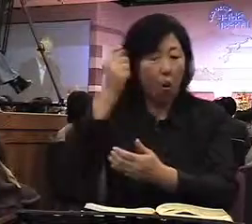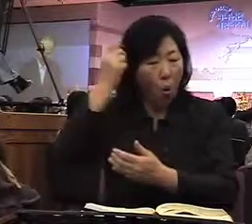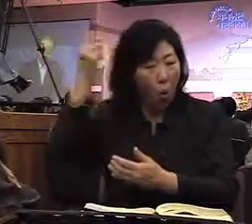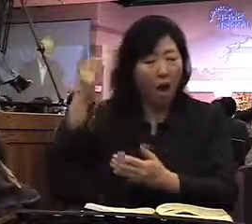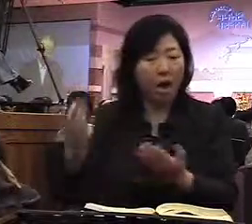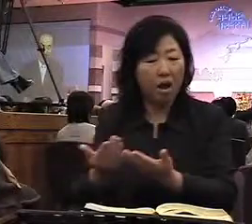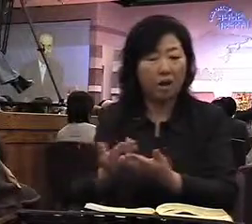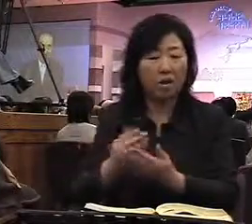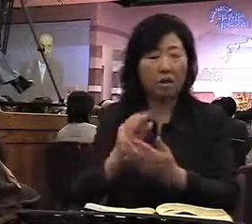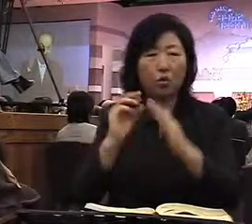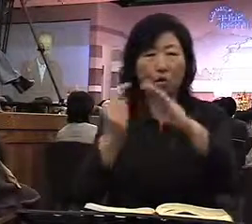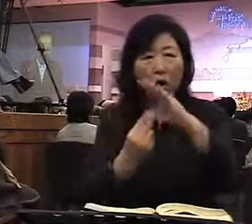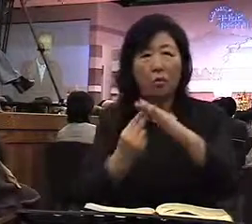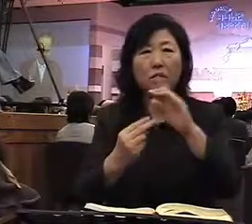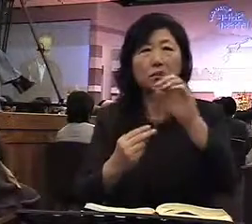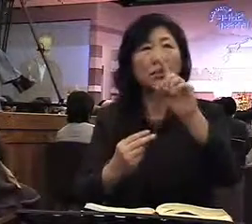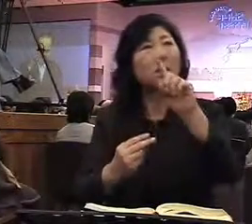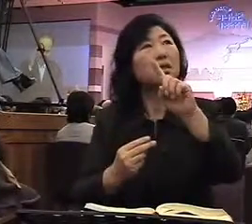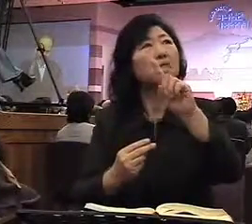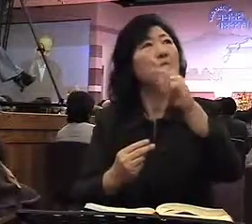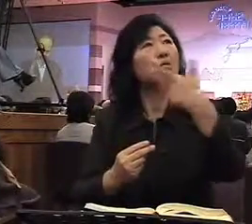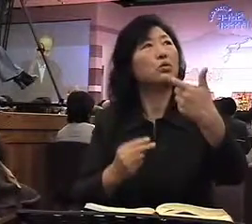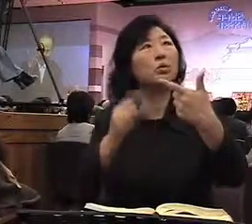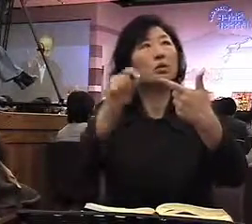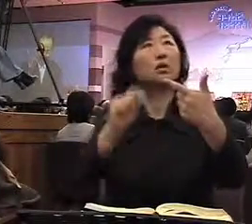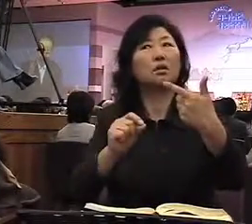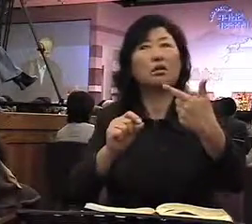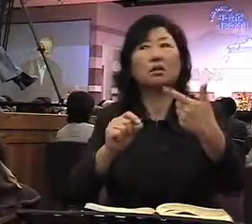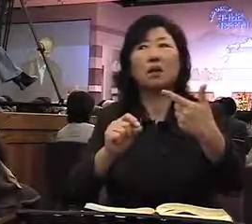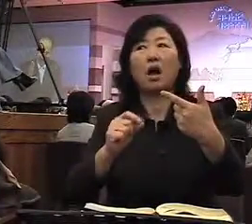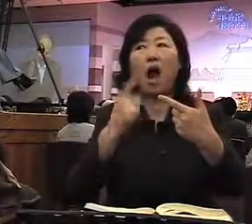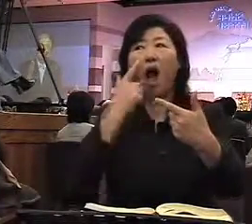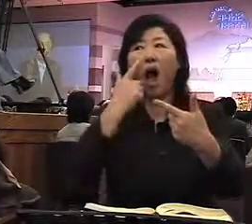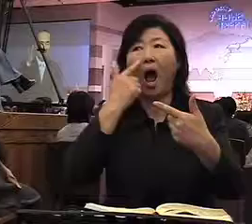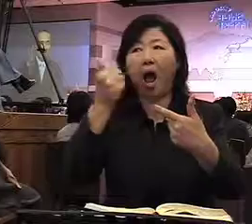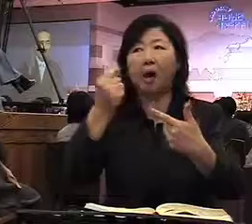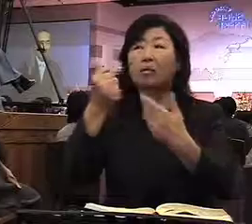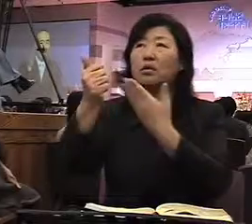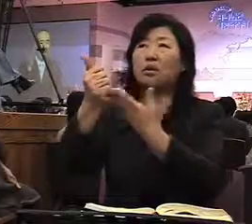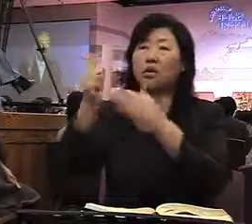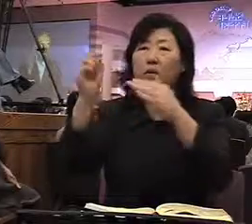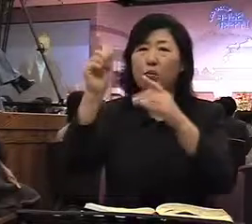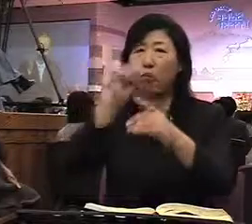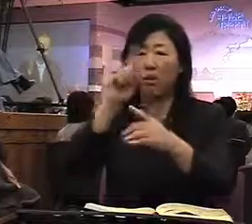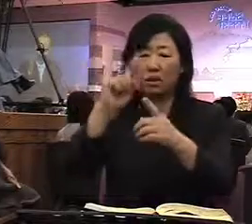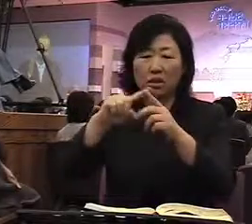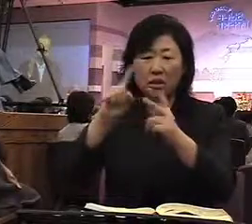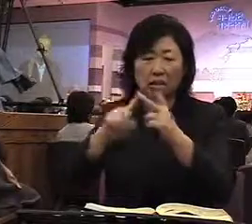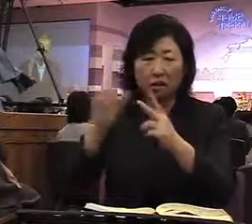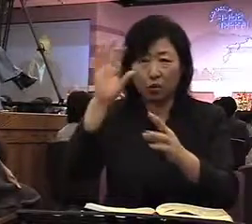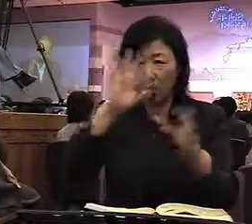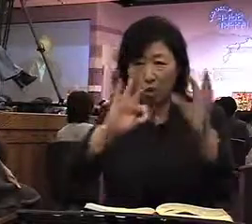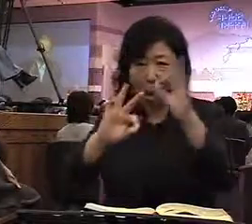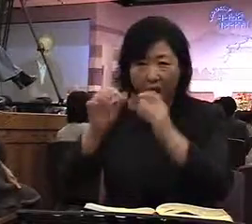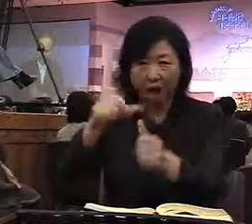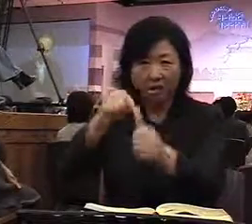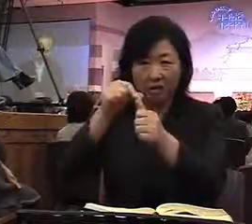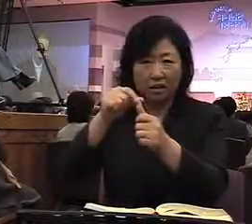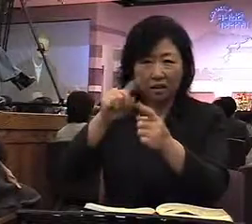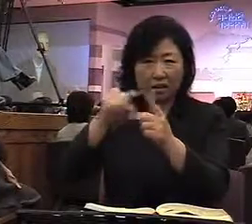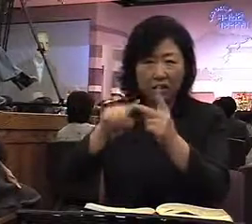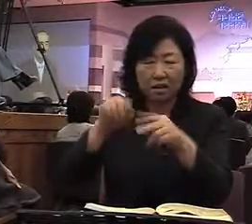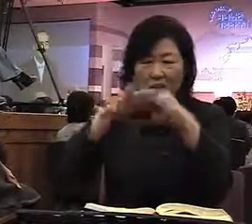15장 16절에는 내 이름으로 아버지께 무엇을 구하든지 다 받게 하여 하느니라